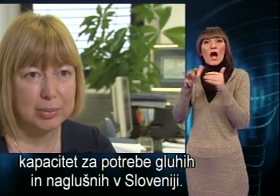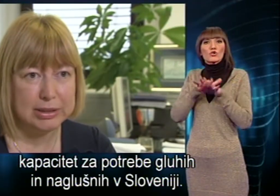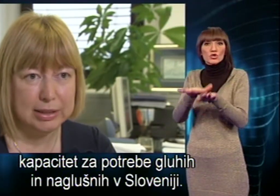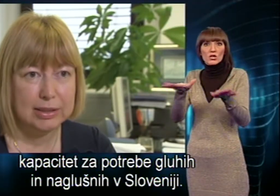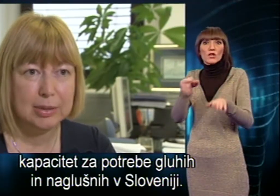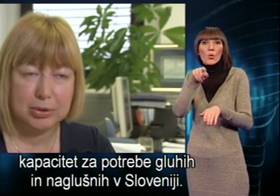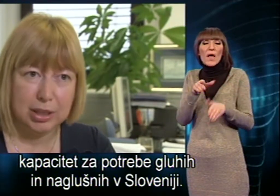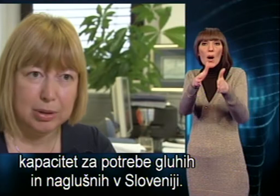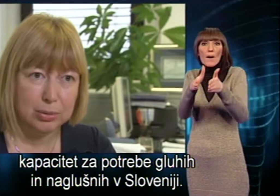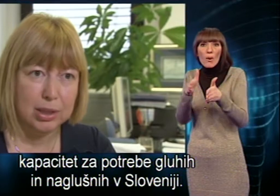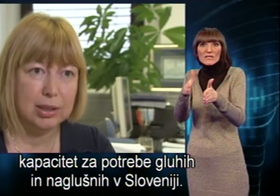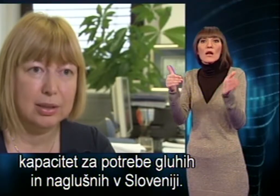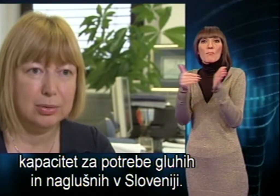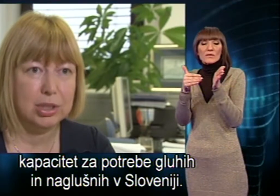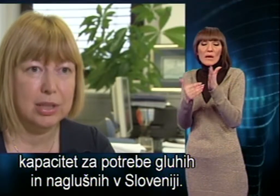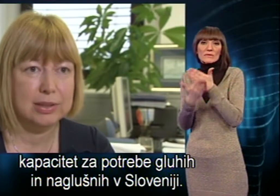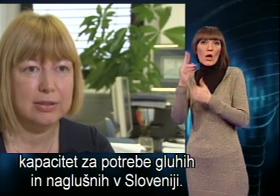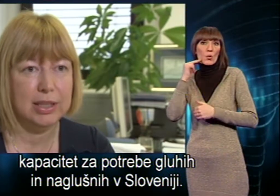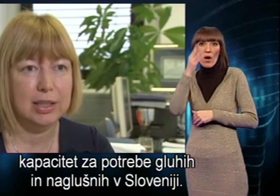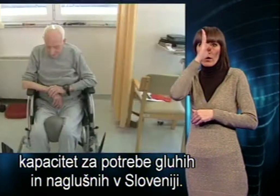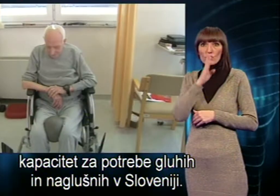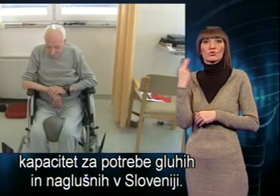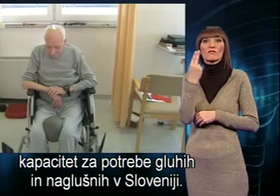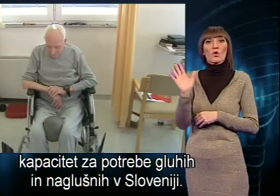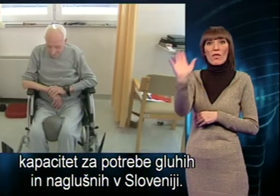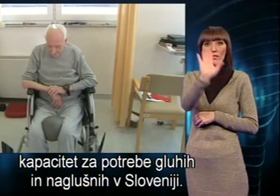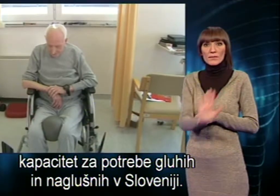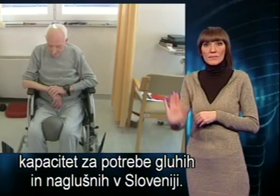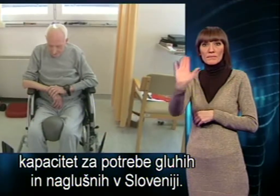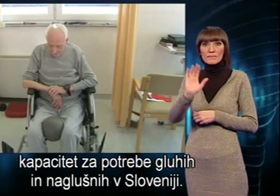širitev kapacitet za potrebe gluhih in naglušnih v Sloveniji.